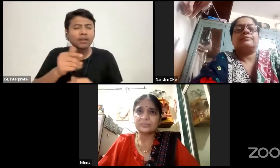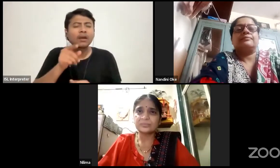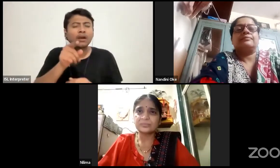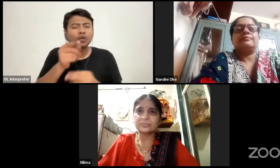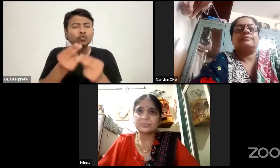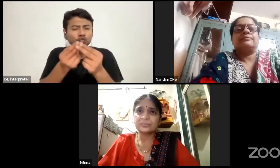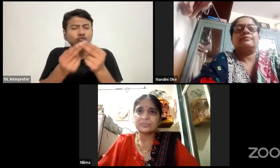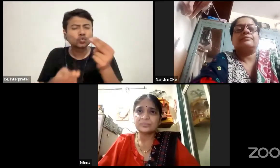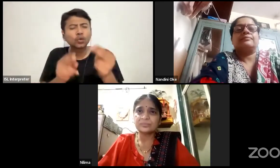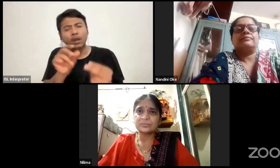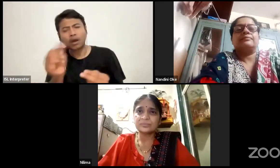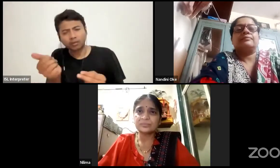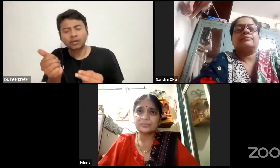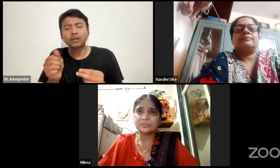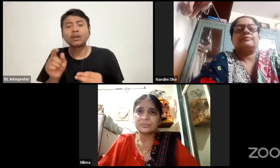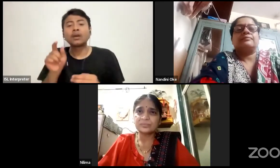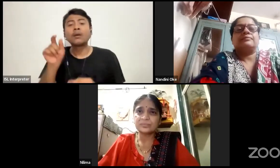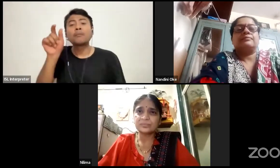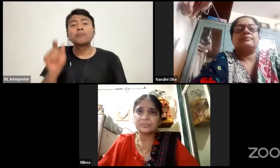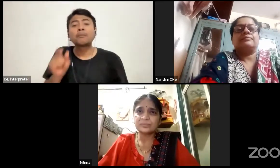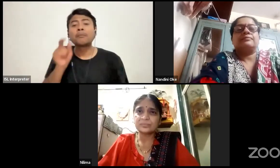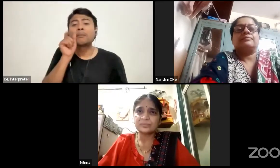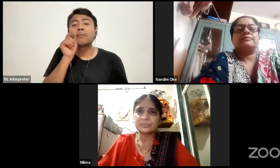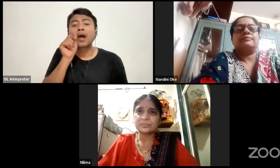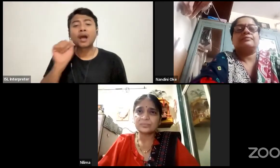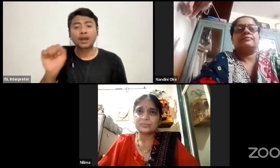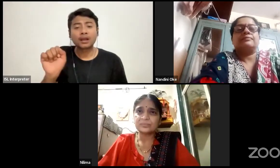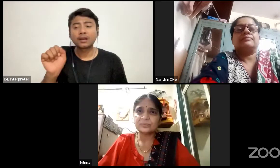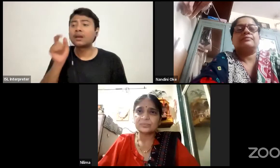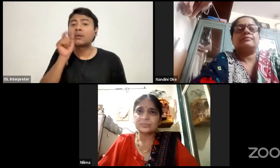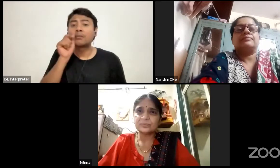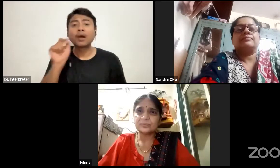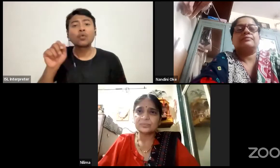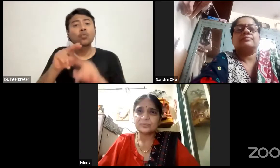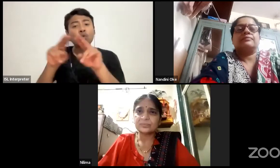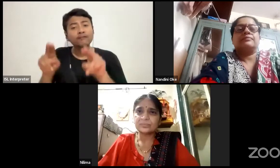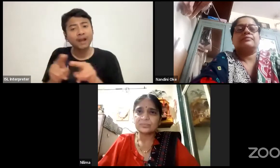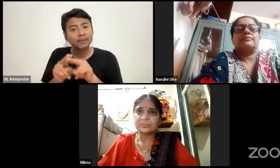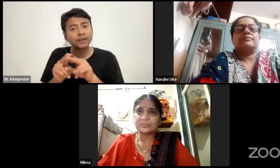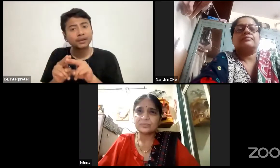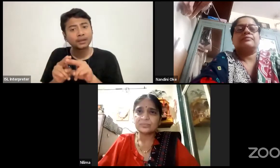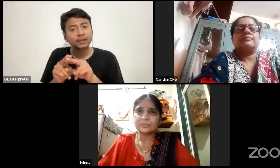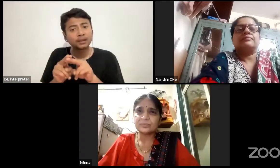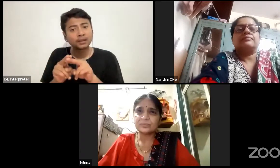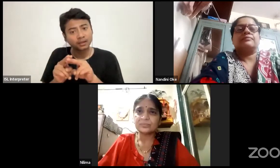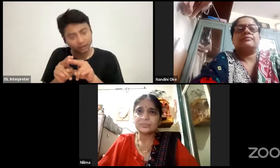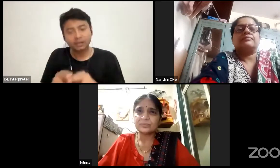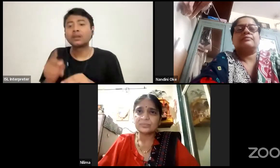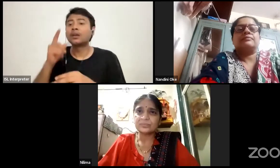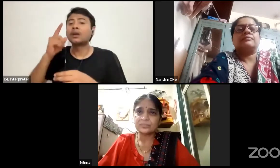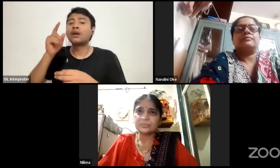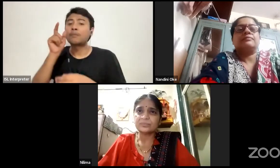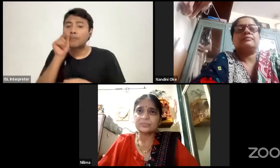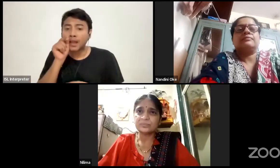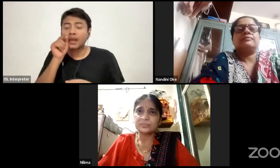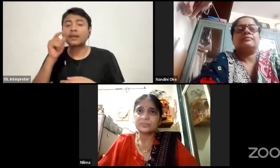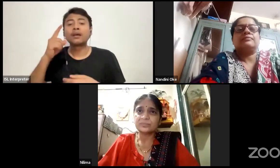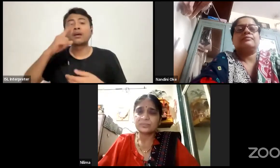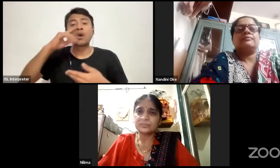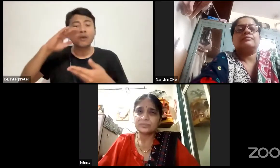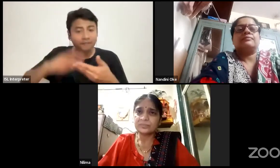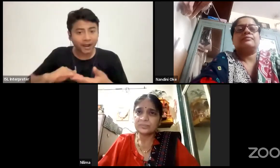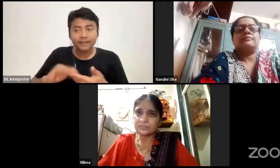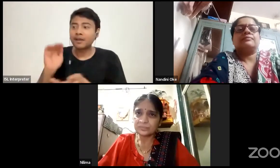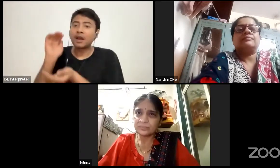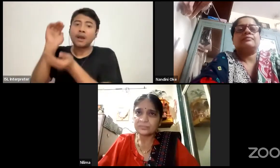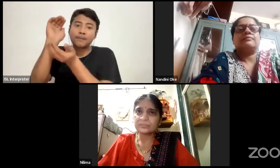अपने लिए, अपनी बेटी के लिए और खुद के, अपनी वाइफ के लिए उसने 3 टिकट ली थी, और उसकी पूरी लाइफ की